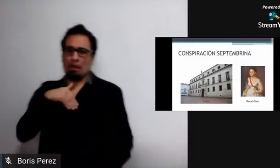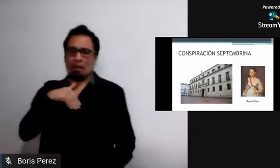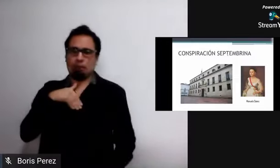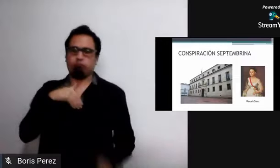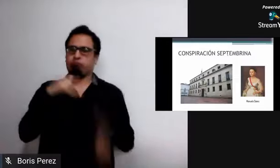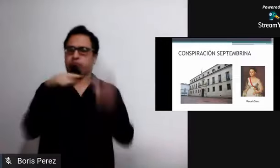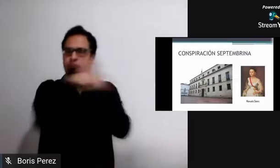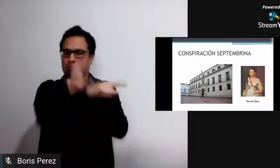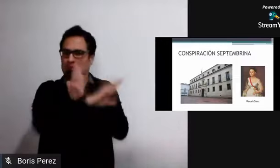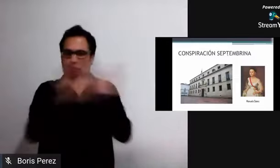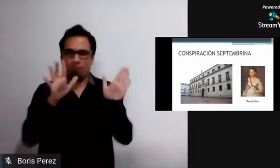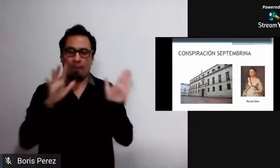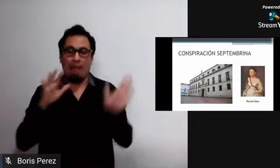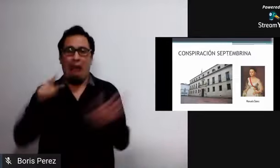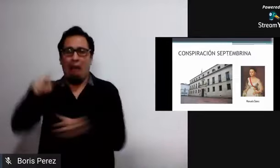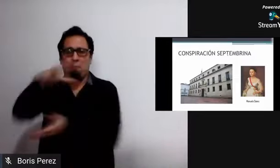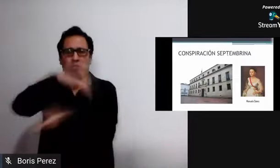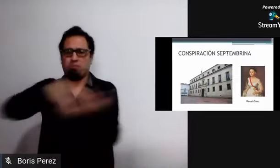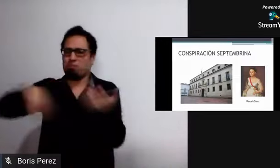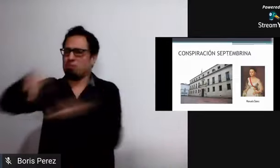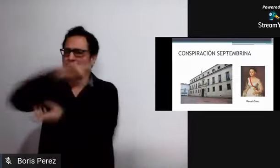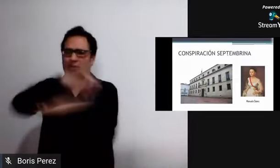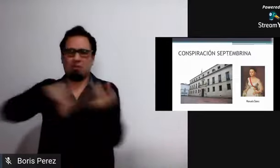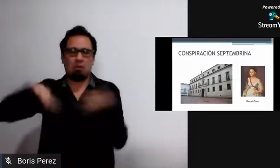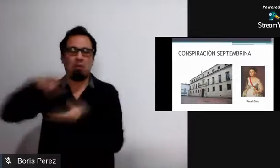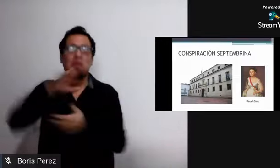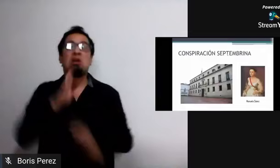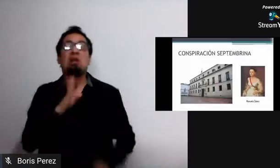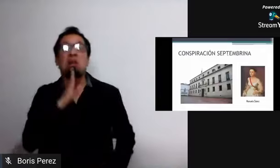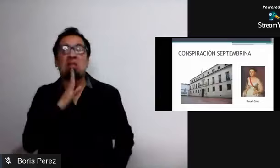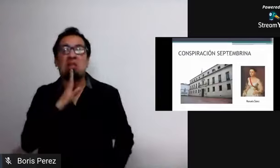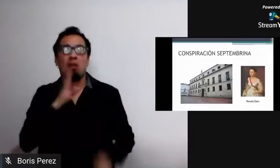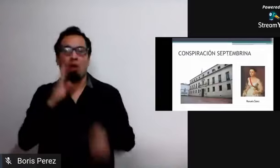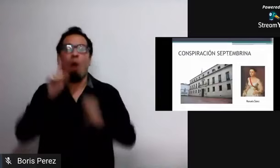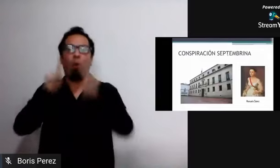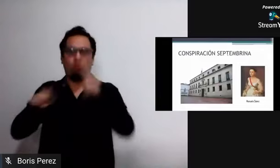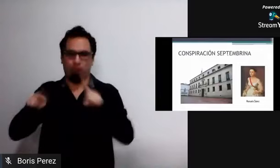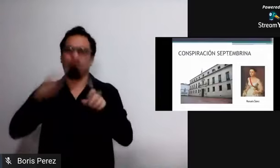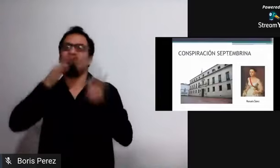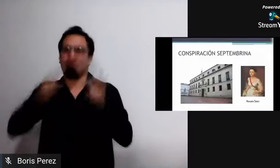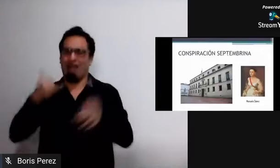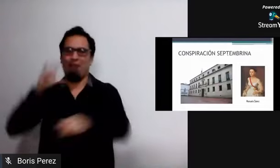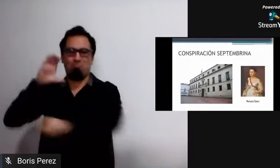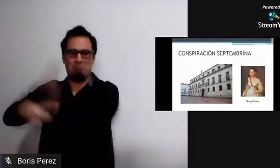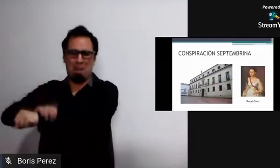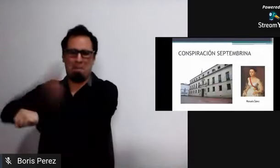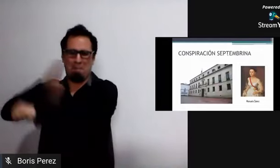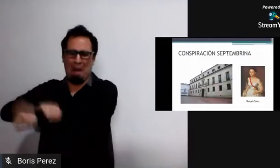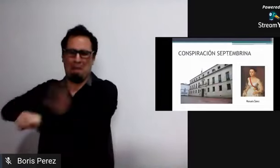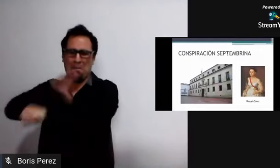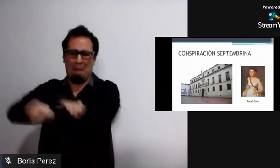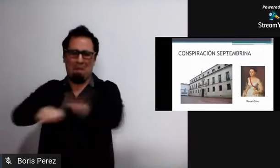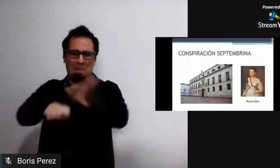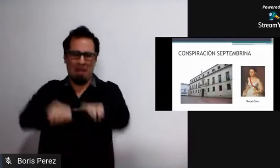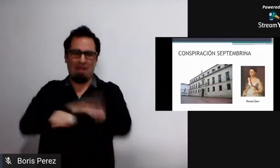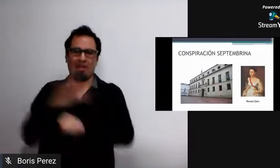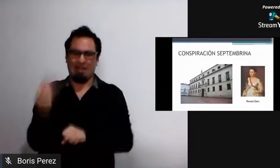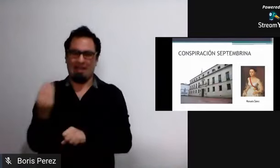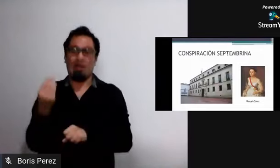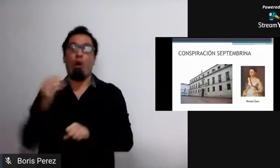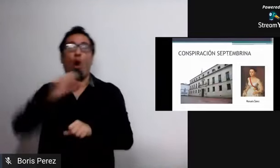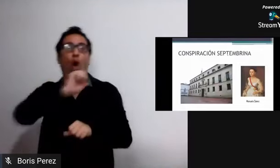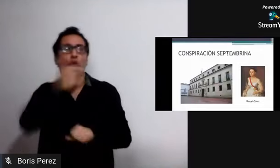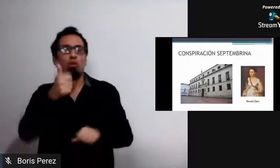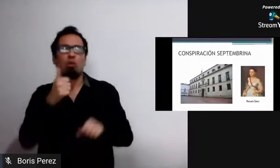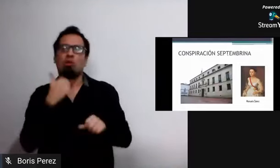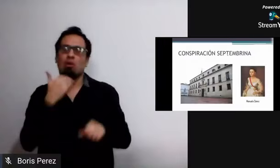por razón precisamente de estas diferencias ideológicas. Entonces, en ese momento cogieron